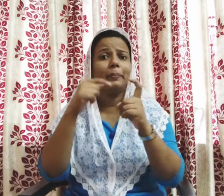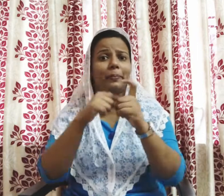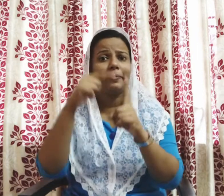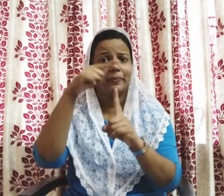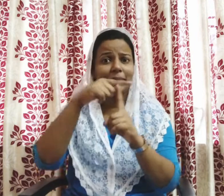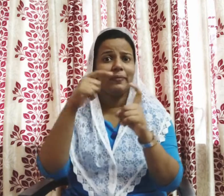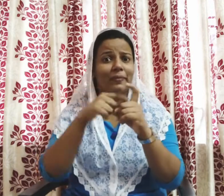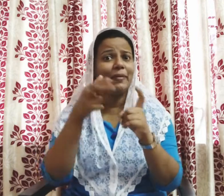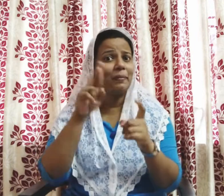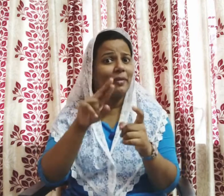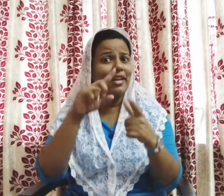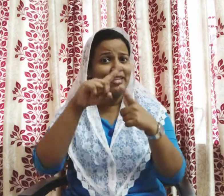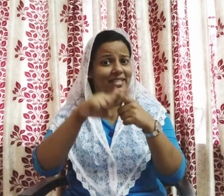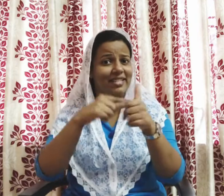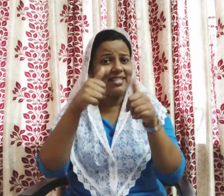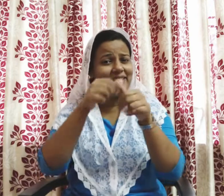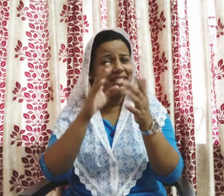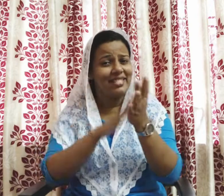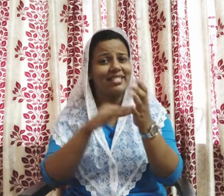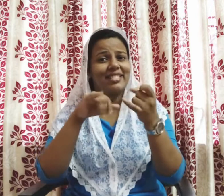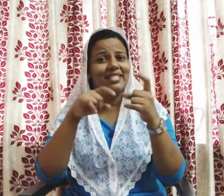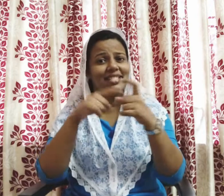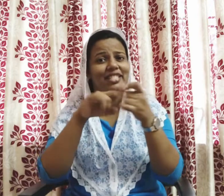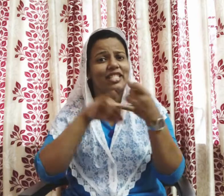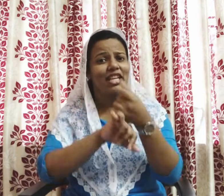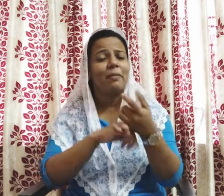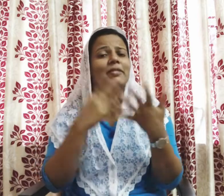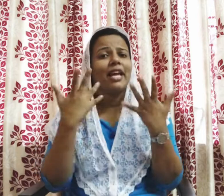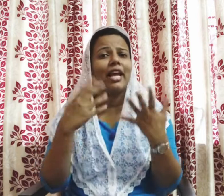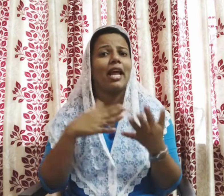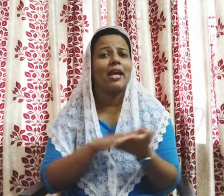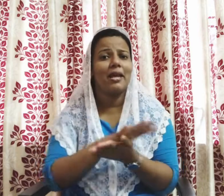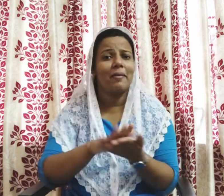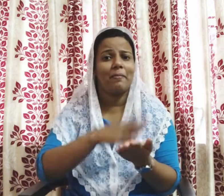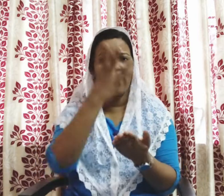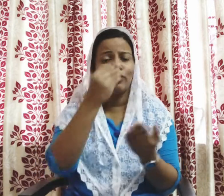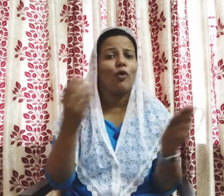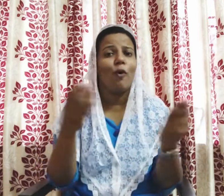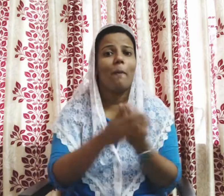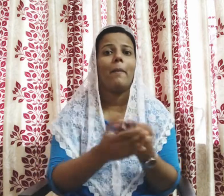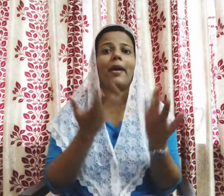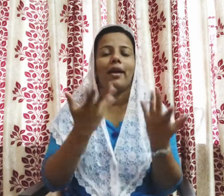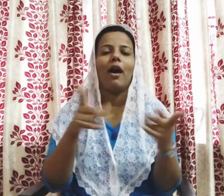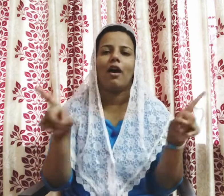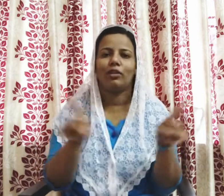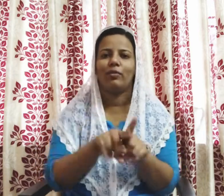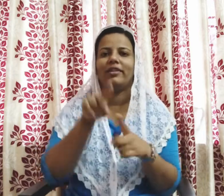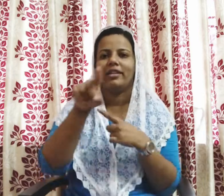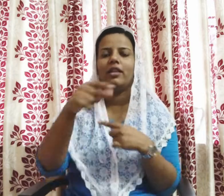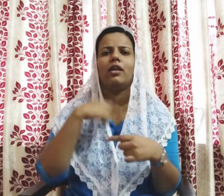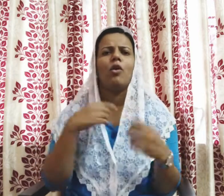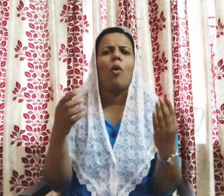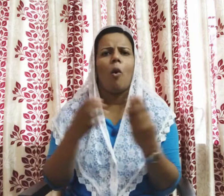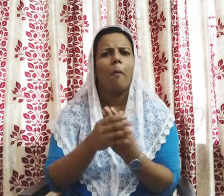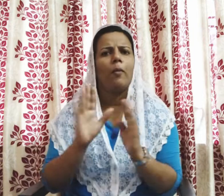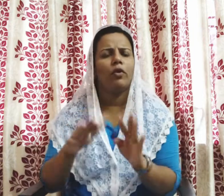ഇരുന്നോ, എങ്ങനെ യാക്കോബിൻ്റെ കൂടെ ഇരുന്നോ, അതുപോലെ ഞാൻ നിങ്ങളുടെ കൂടെ ഉണ്ട്. നിങ്ങൾ തിരിച്ചറിയണം. അതുകൊണ്ട് നിങ്ങൾ തകർന്നു